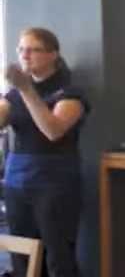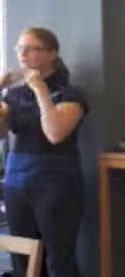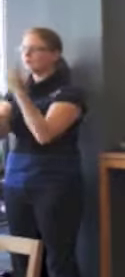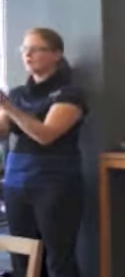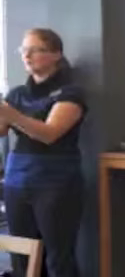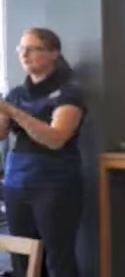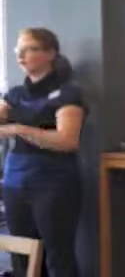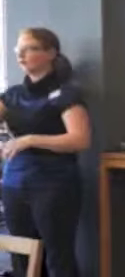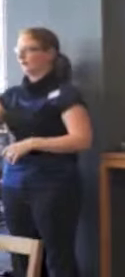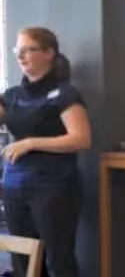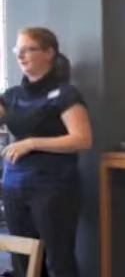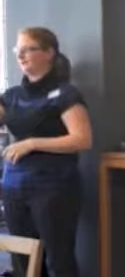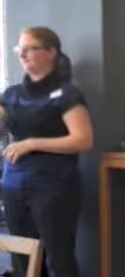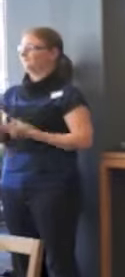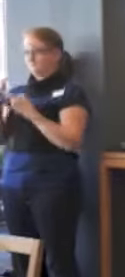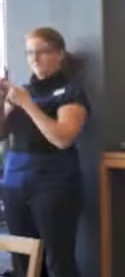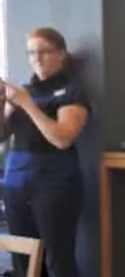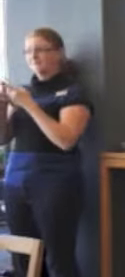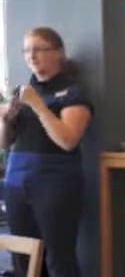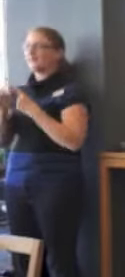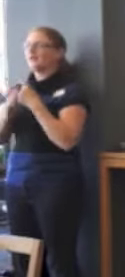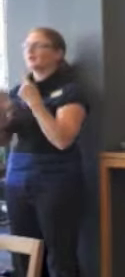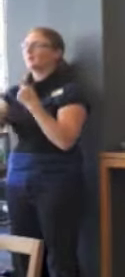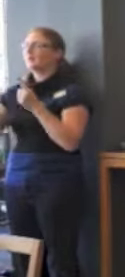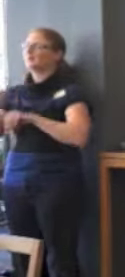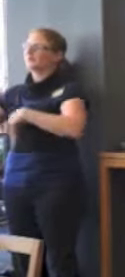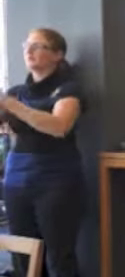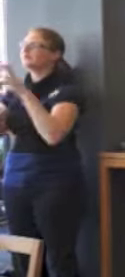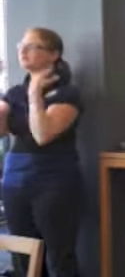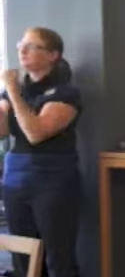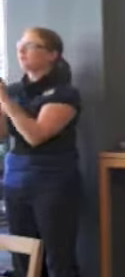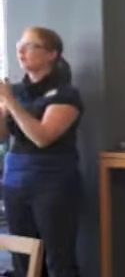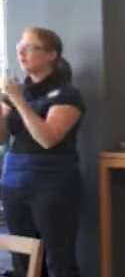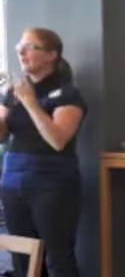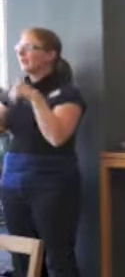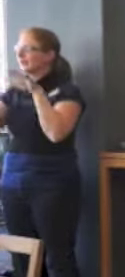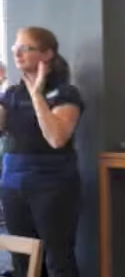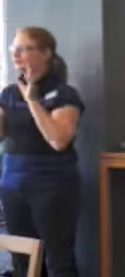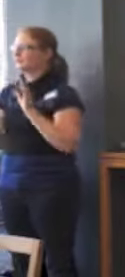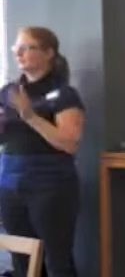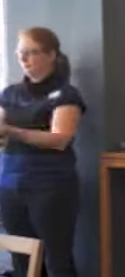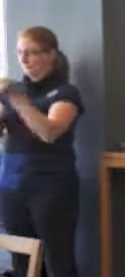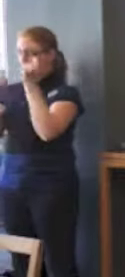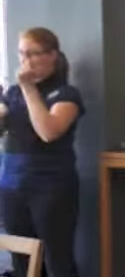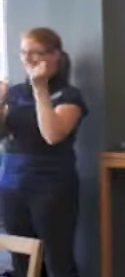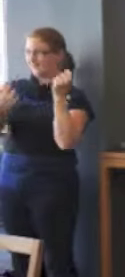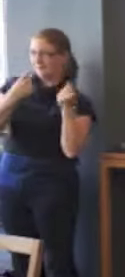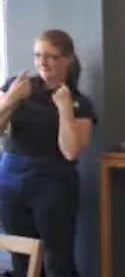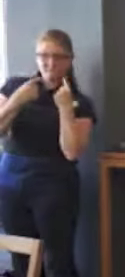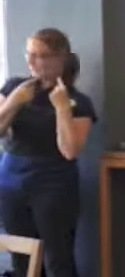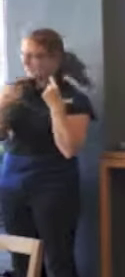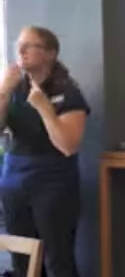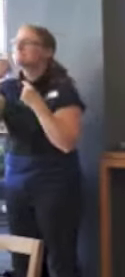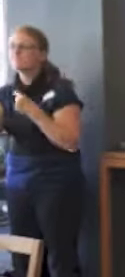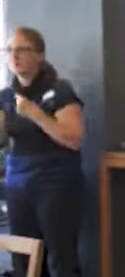företagande. Ett handlar om att utveckla sociala hänsyn vid upphandlingar, men det ska vi inte diskutera nu, utan det ska vi